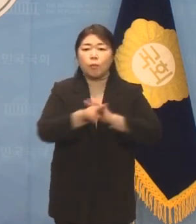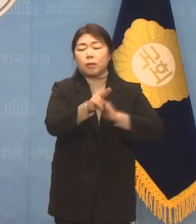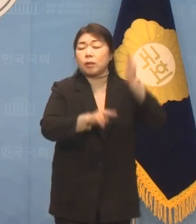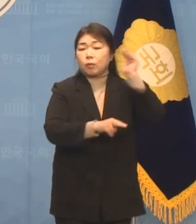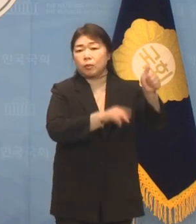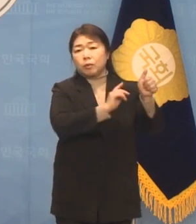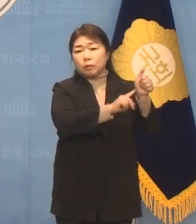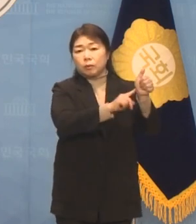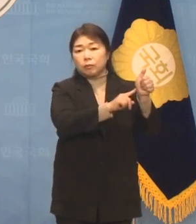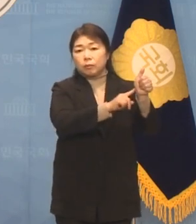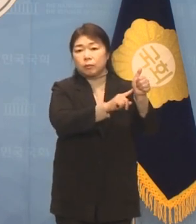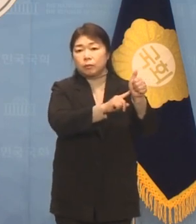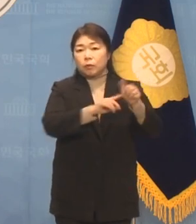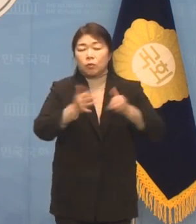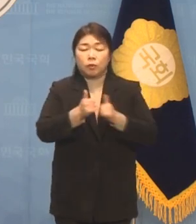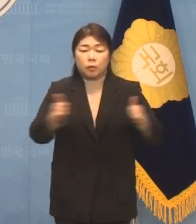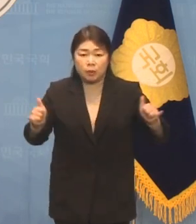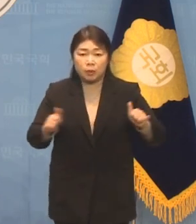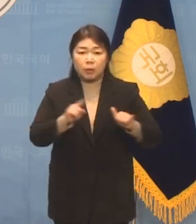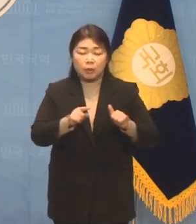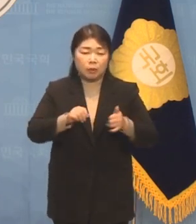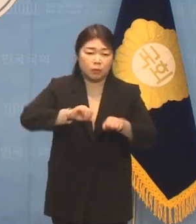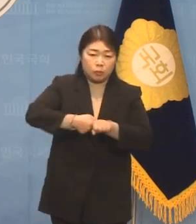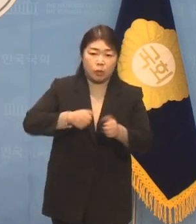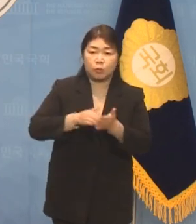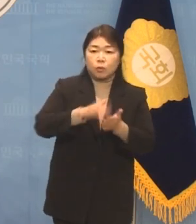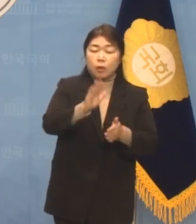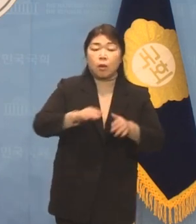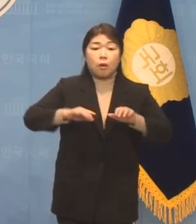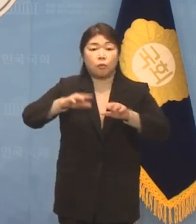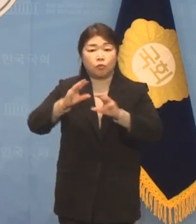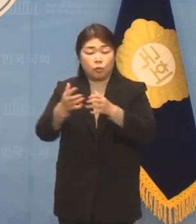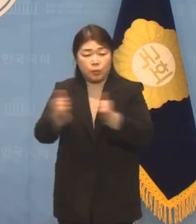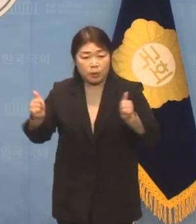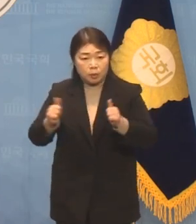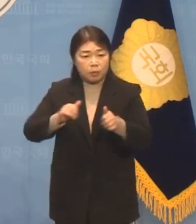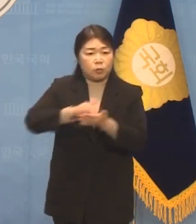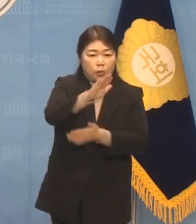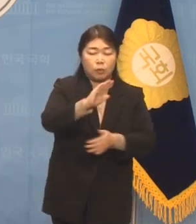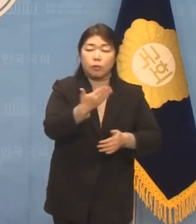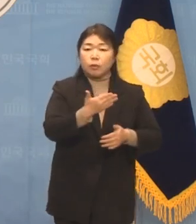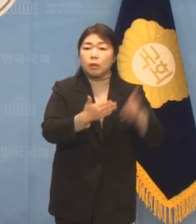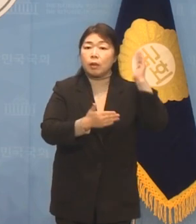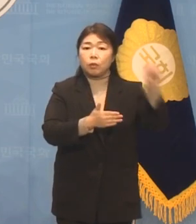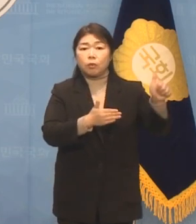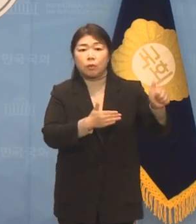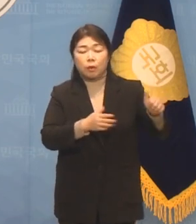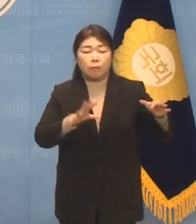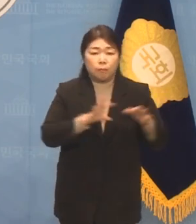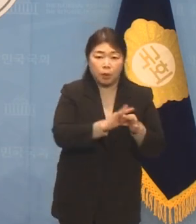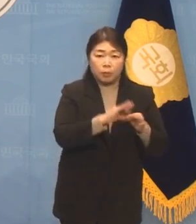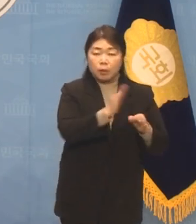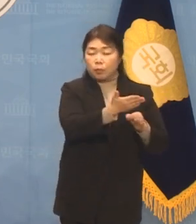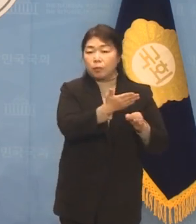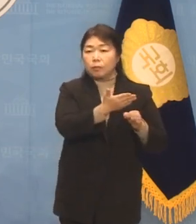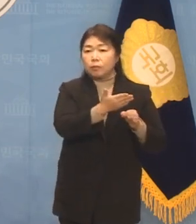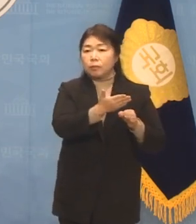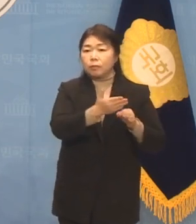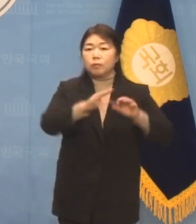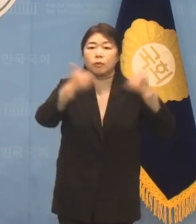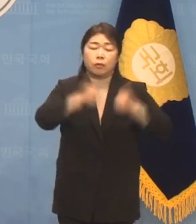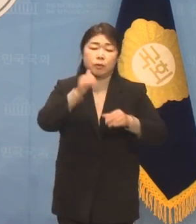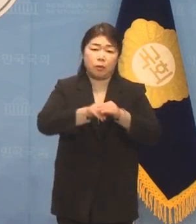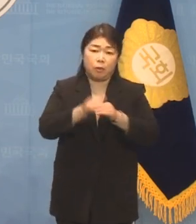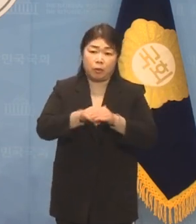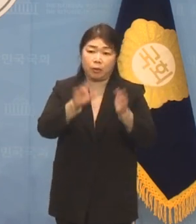대통령, 국민의 손에 쫓겨난 대통령을 내세워 국민을 편가르고 총선을 치르겠다니